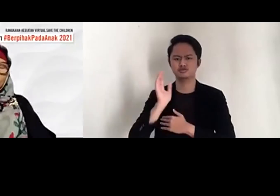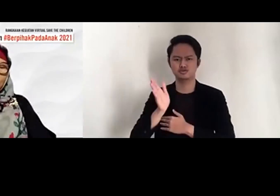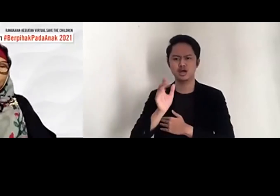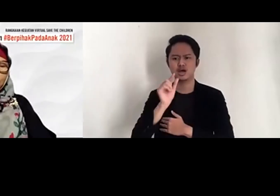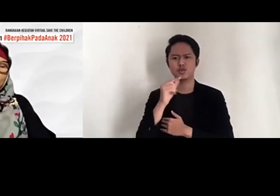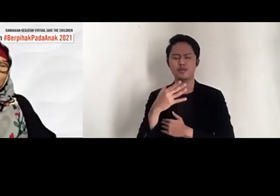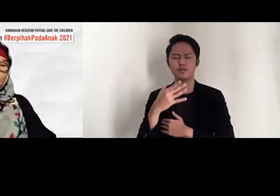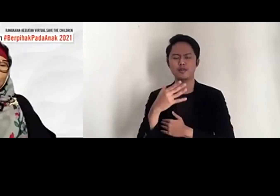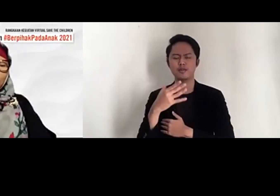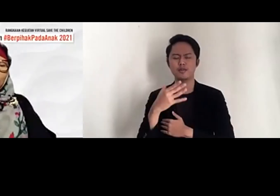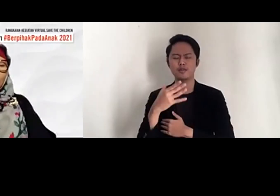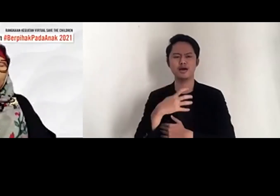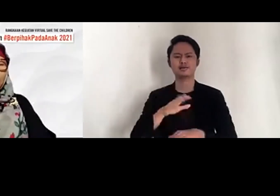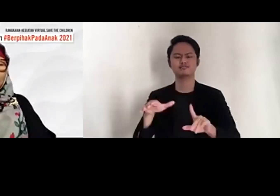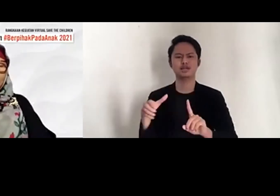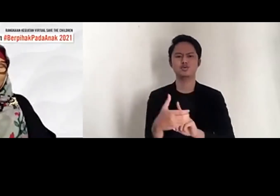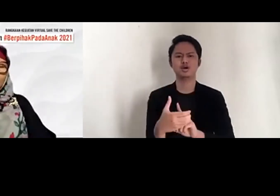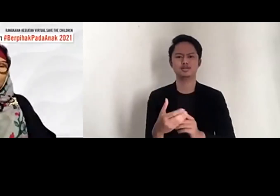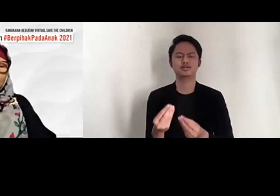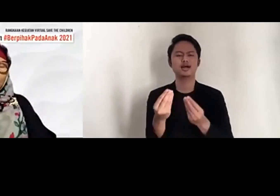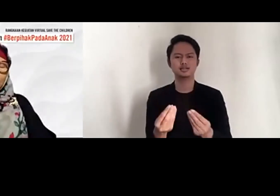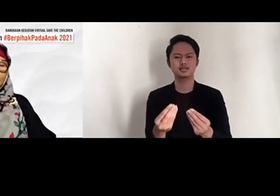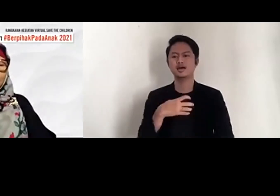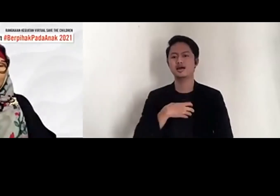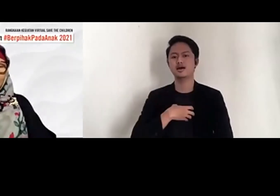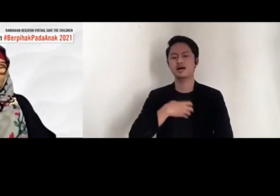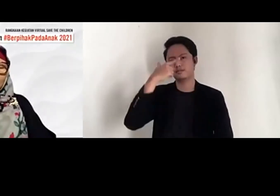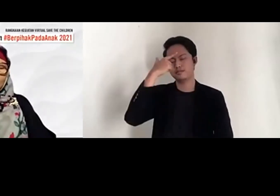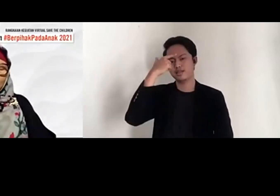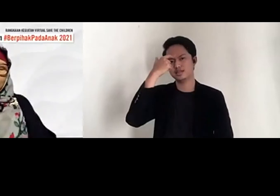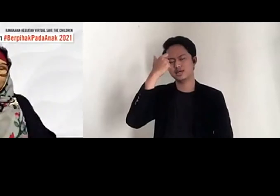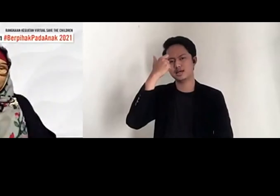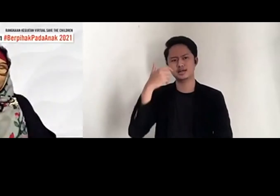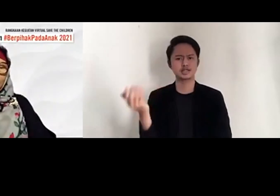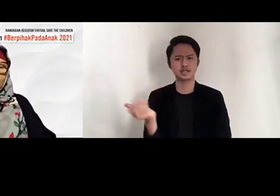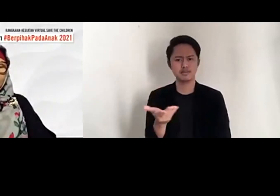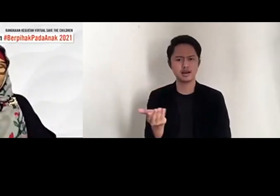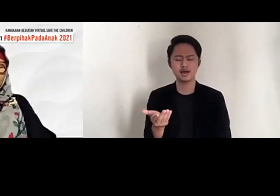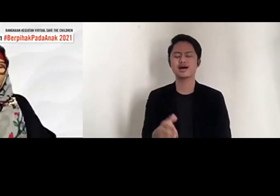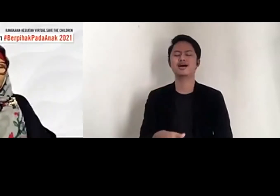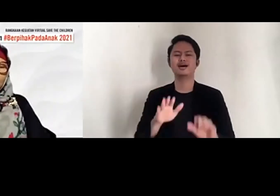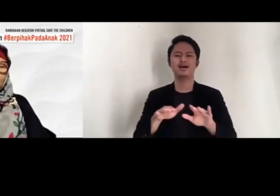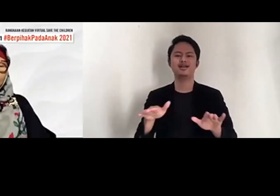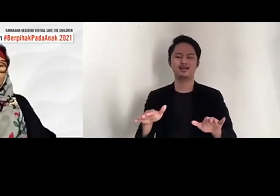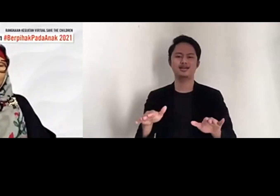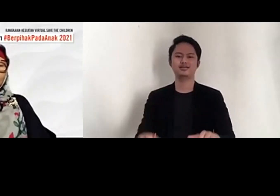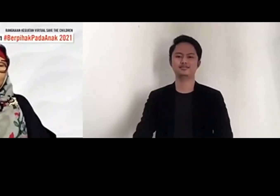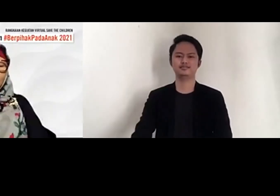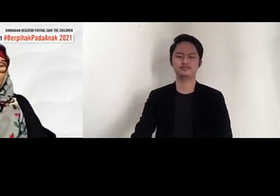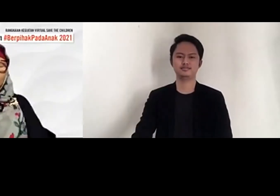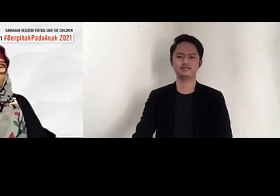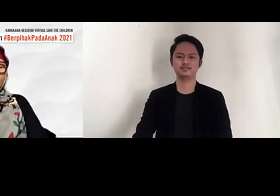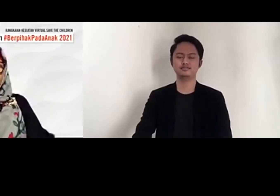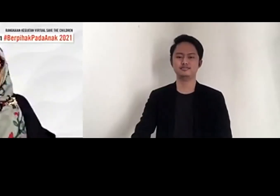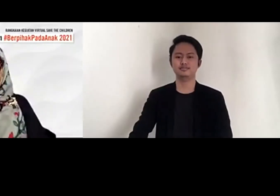hak perlindungan, hak belajar kepada anak-anak kita. Tentunya